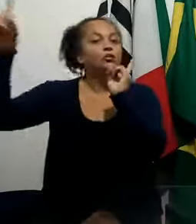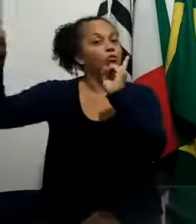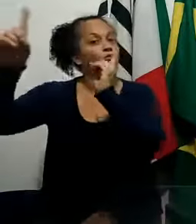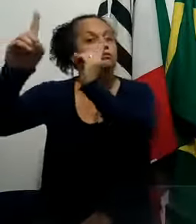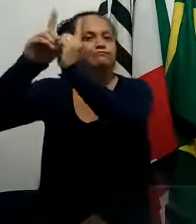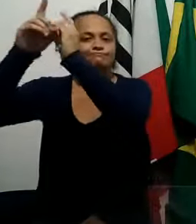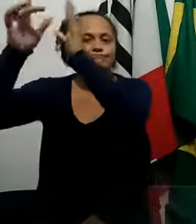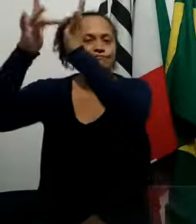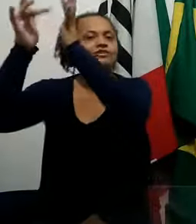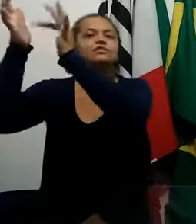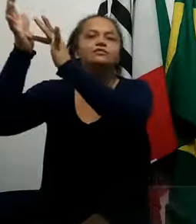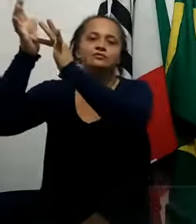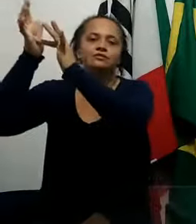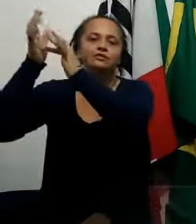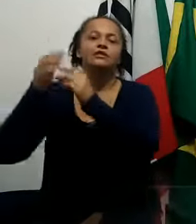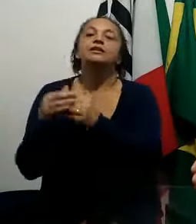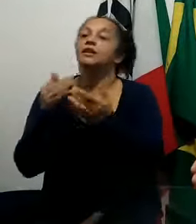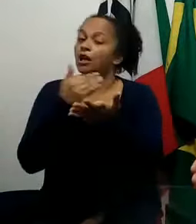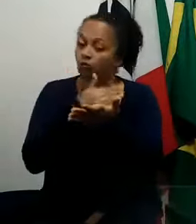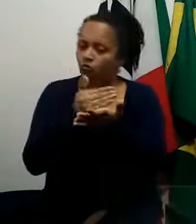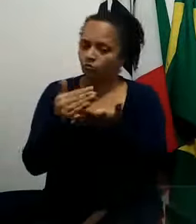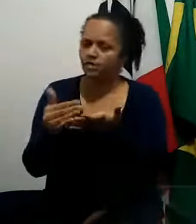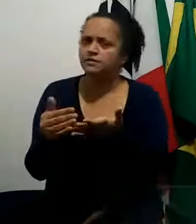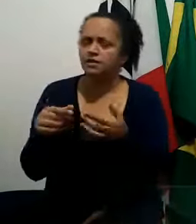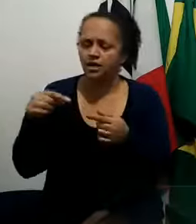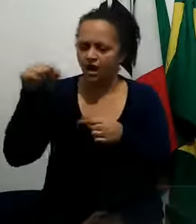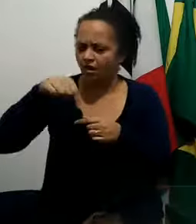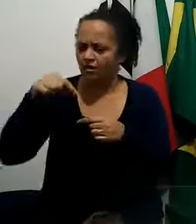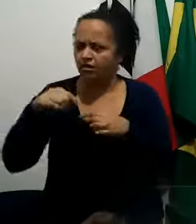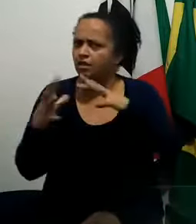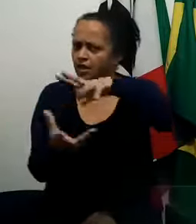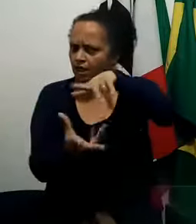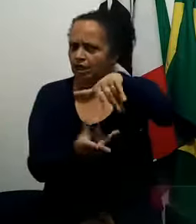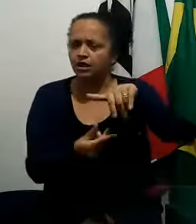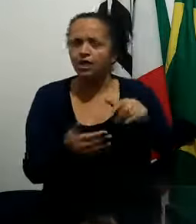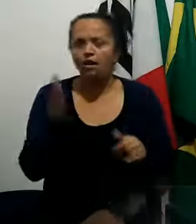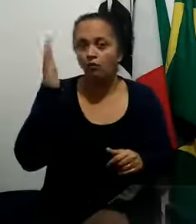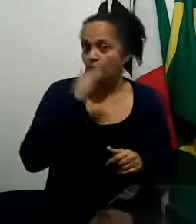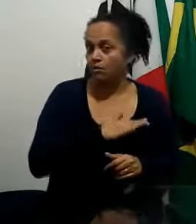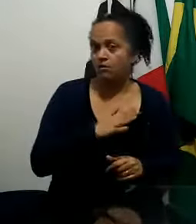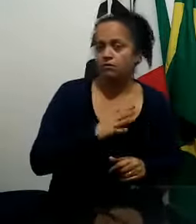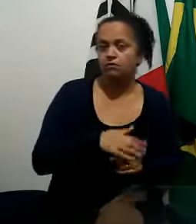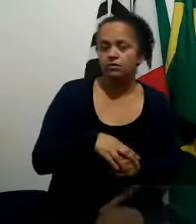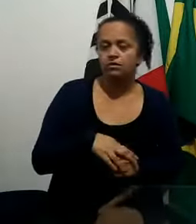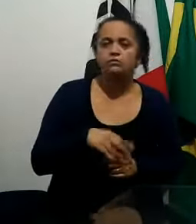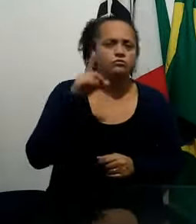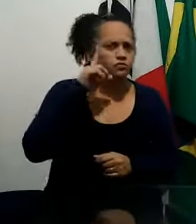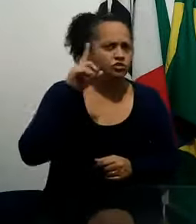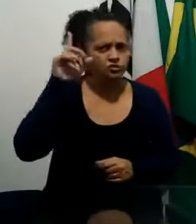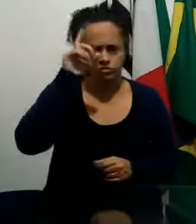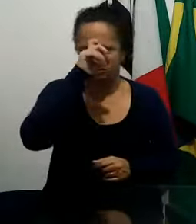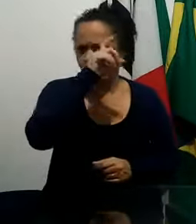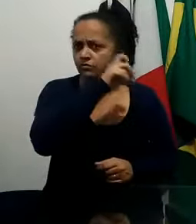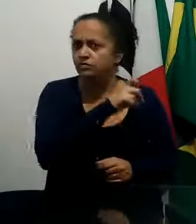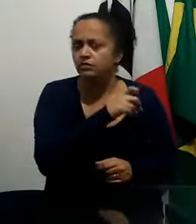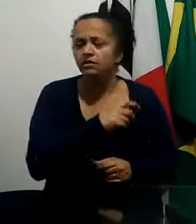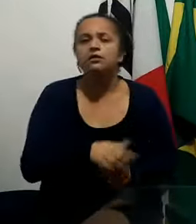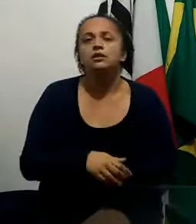Senhor. E aí se dará início ao governo mundial do anticristo. E nos últimos 3 anos e meio dos 7 anos da